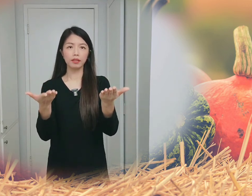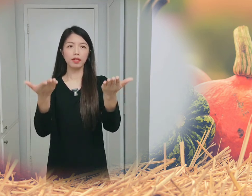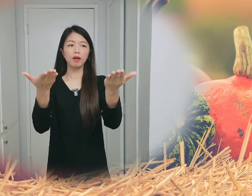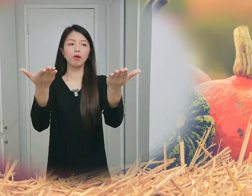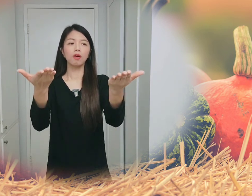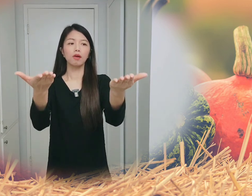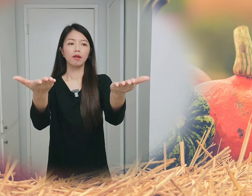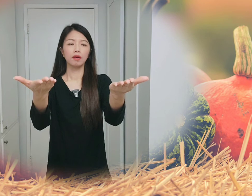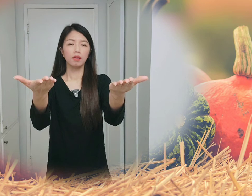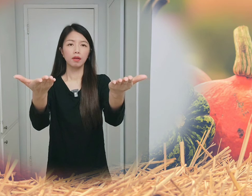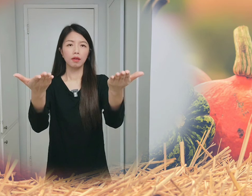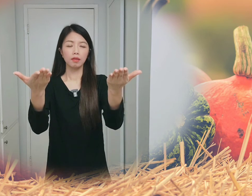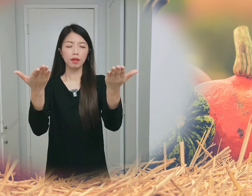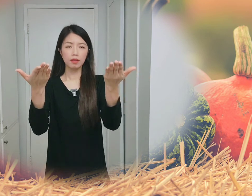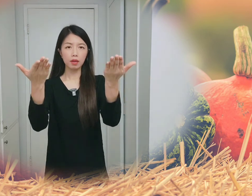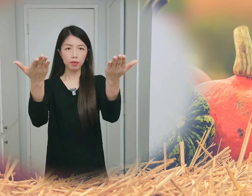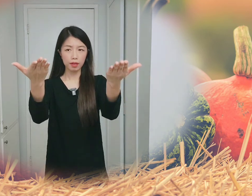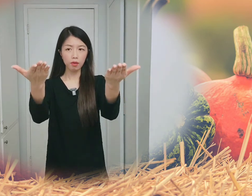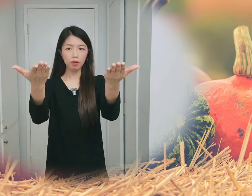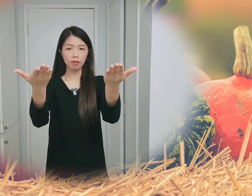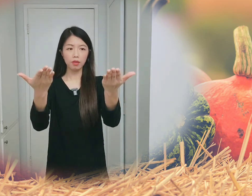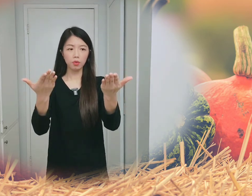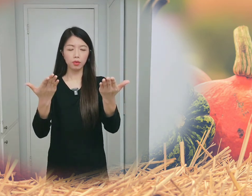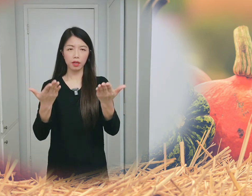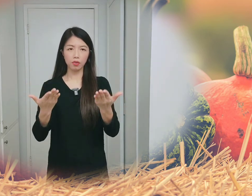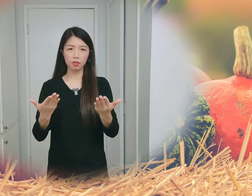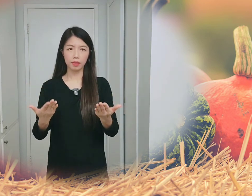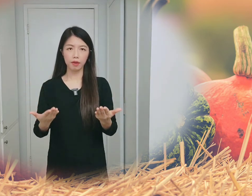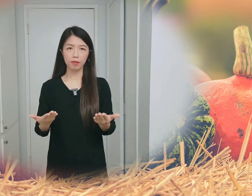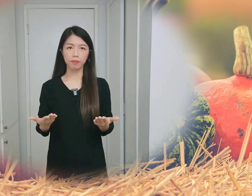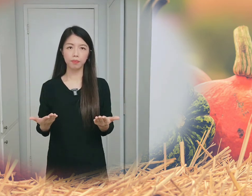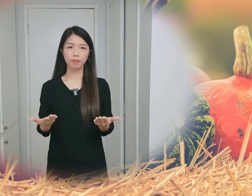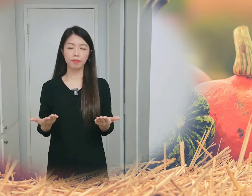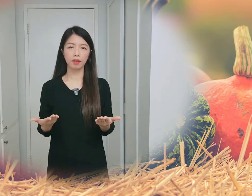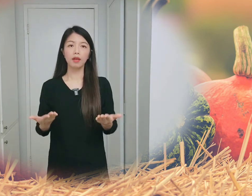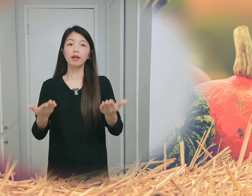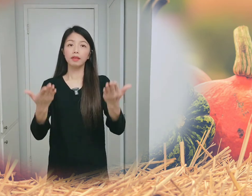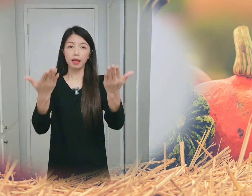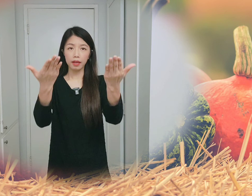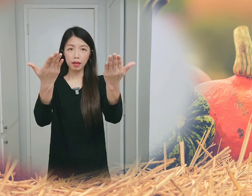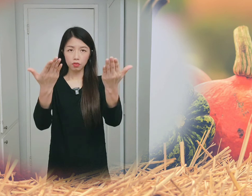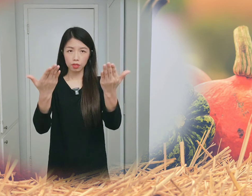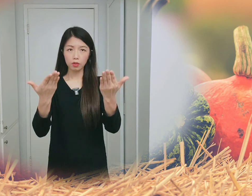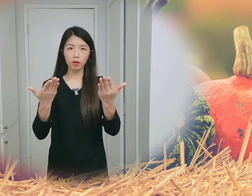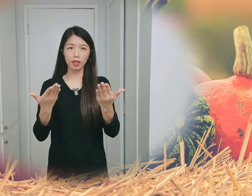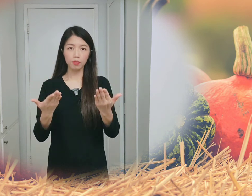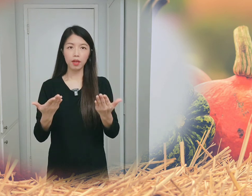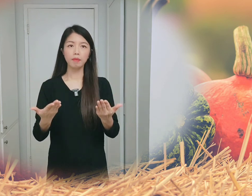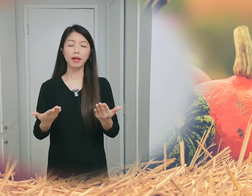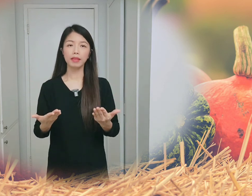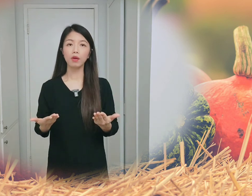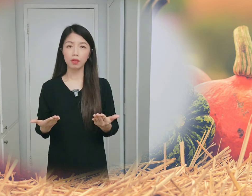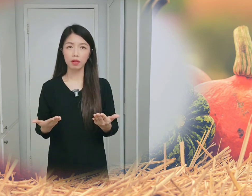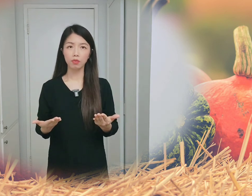한 이 상태에서 살짝 위에서 내 쪽으로 당겨주시면 돼요. 나에게 주시는 거기